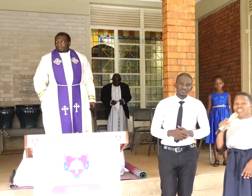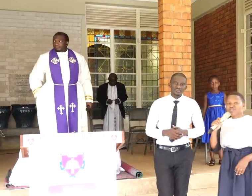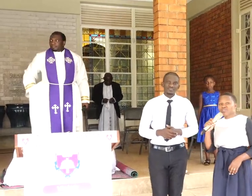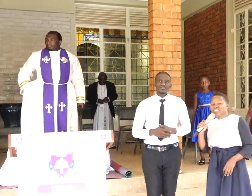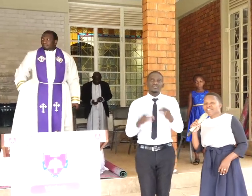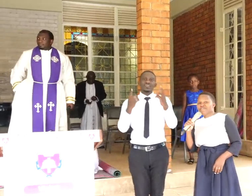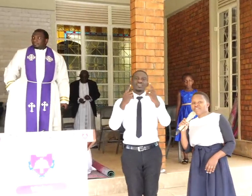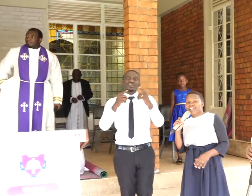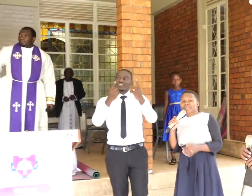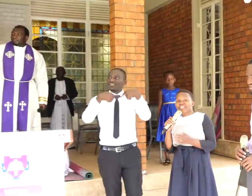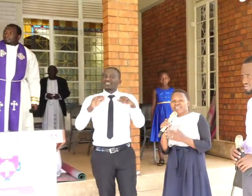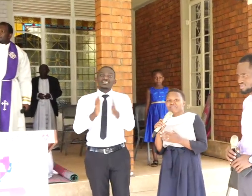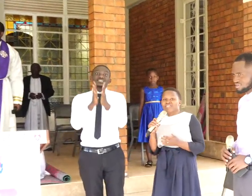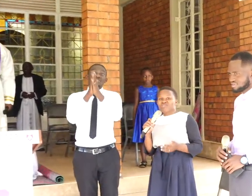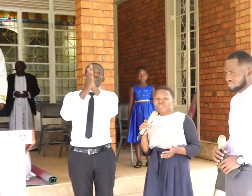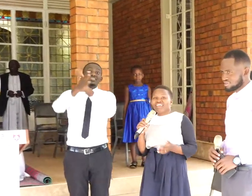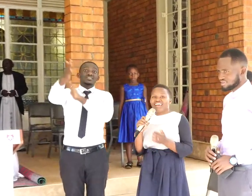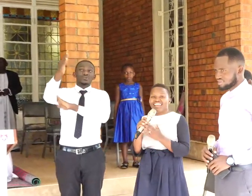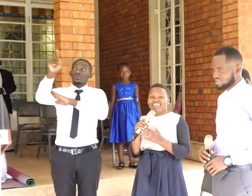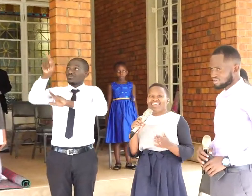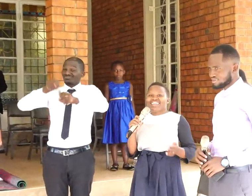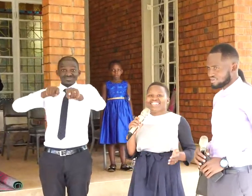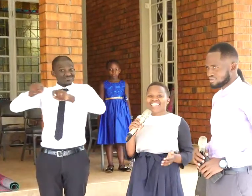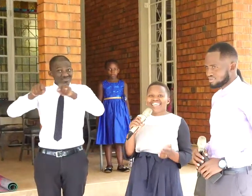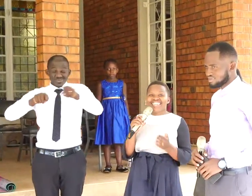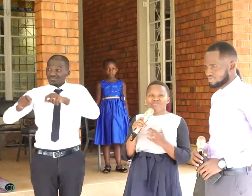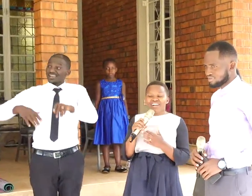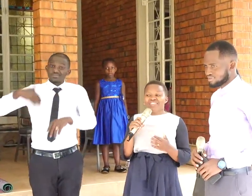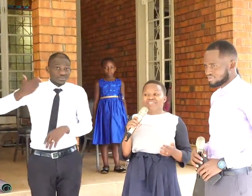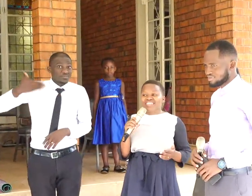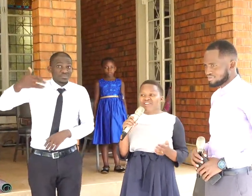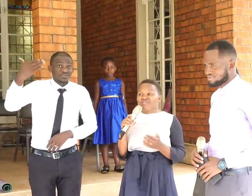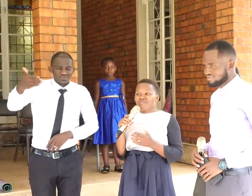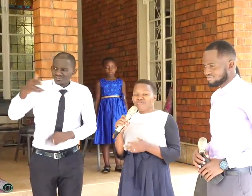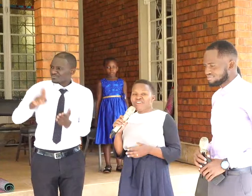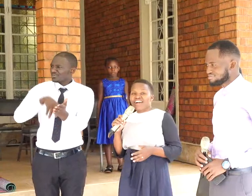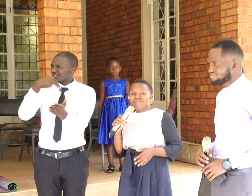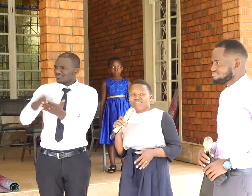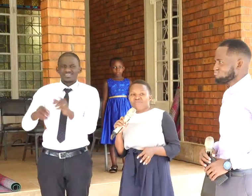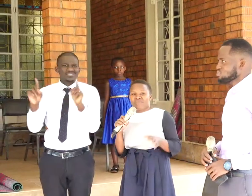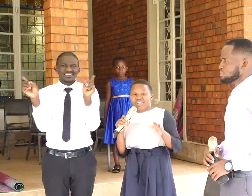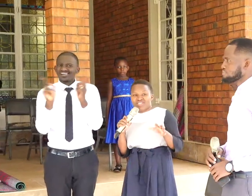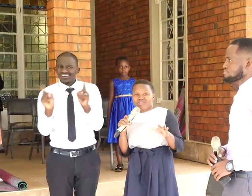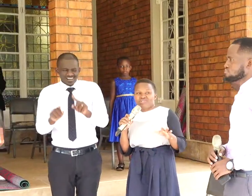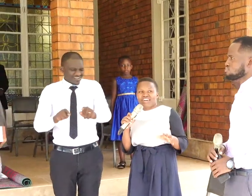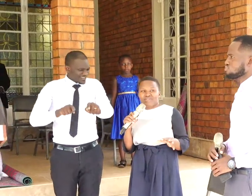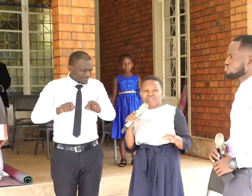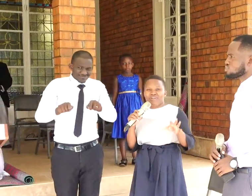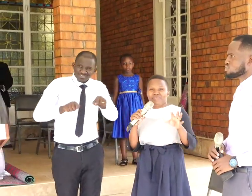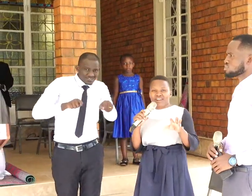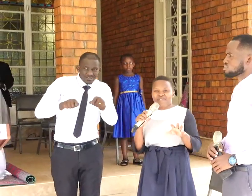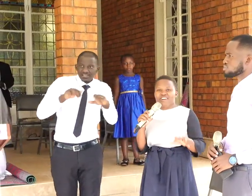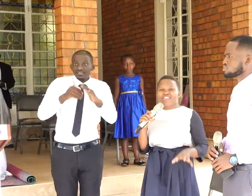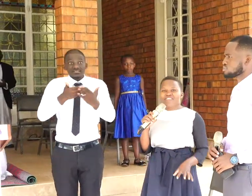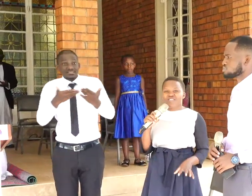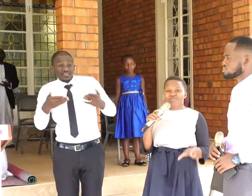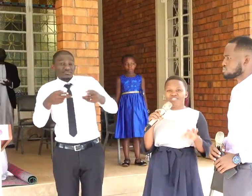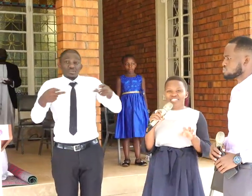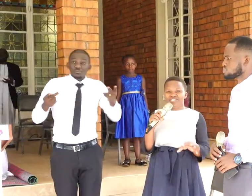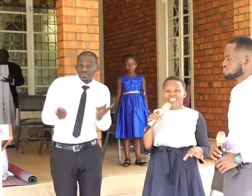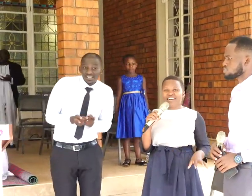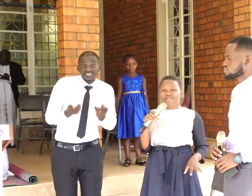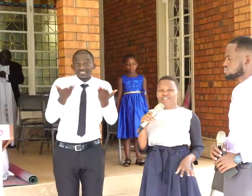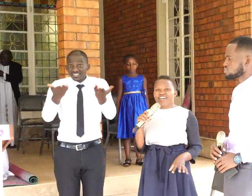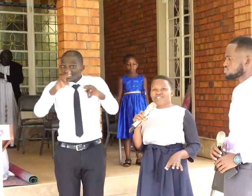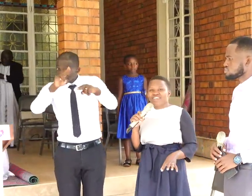Tugulumize Katonda afuga emirembe zonna. Taina wale merera kufuga. Buli wamu atukawo, buli wamu afugawo, au